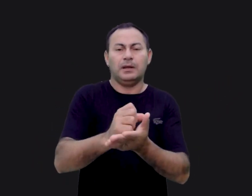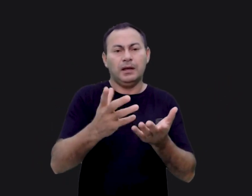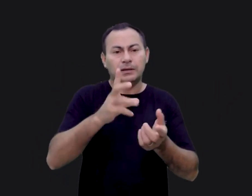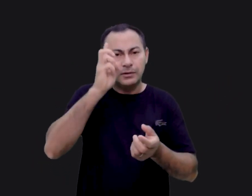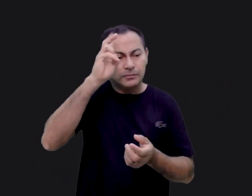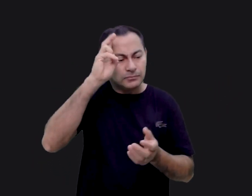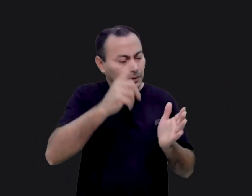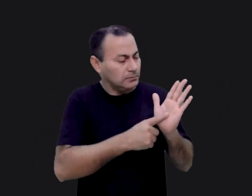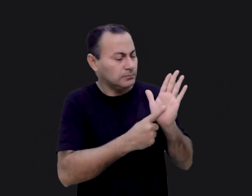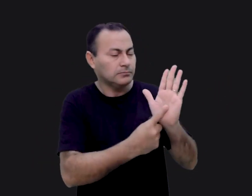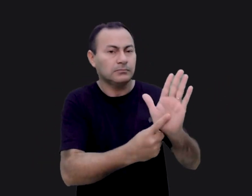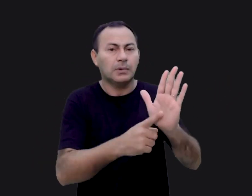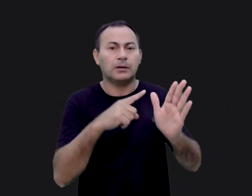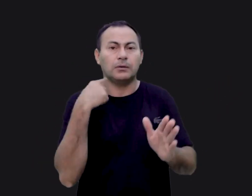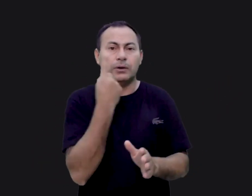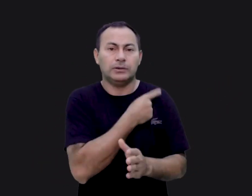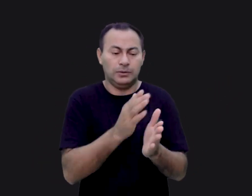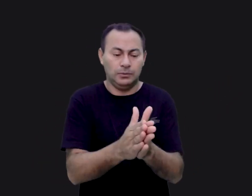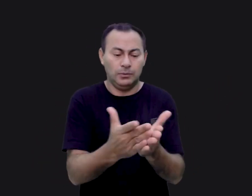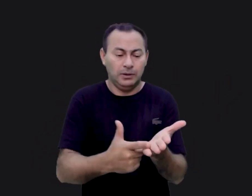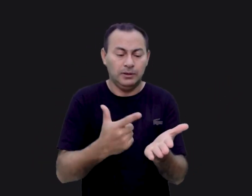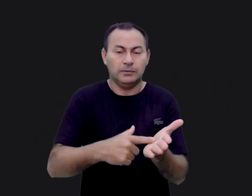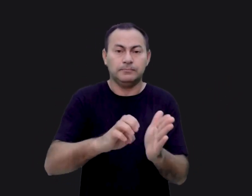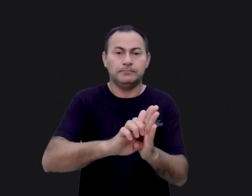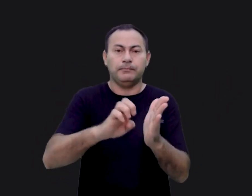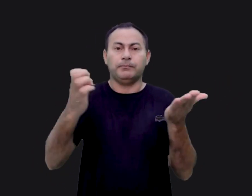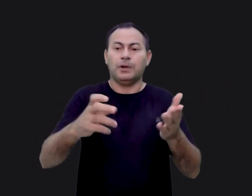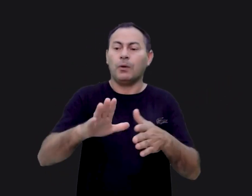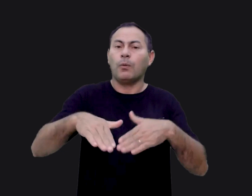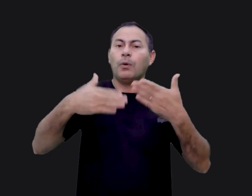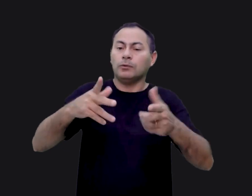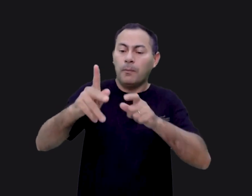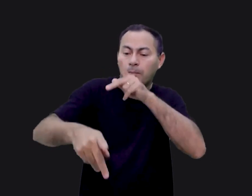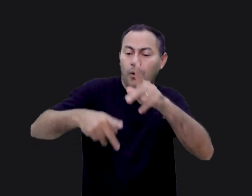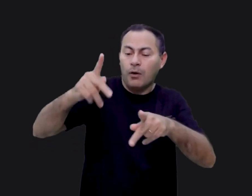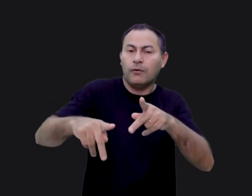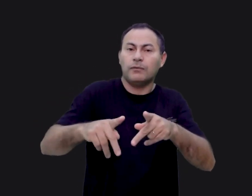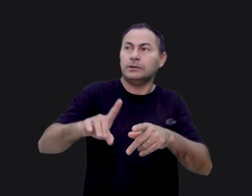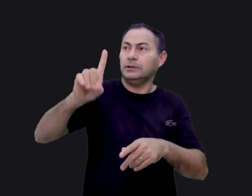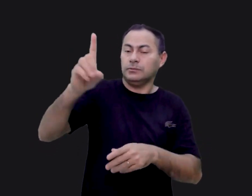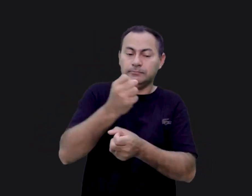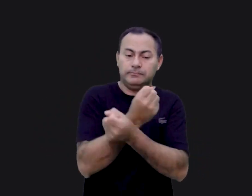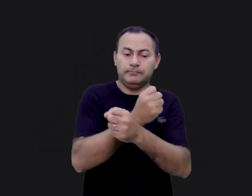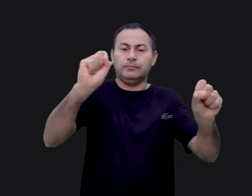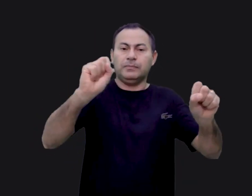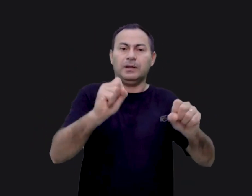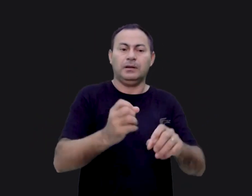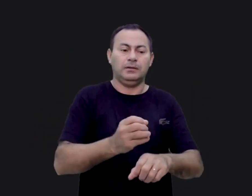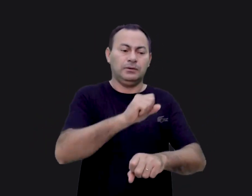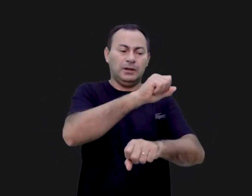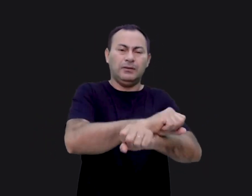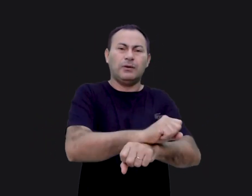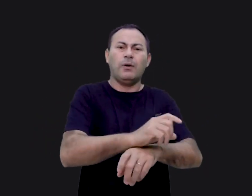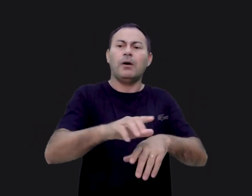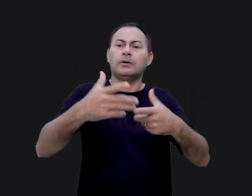é alegoricamente representada para nós no livro de Êxodo, quando o povo de Deus foi liberto da escravidão sob a qual vivia no